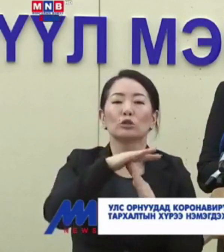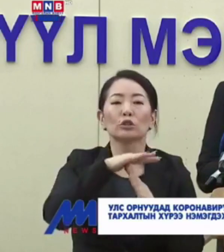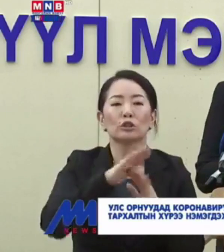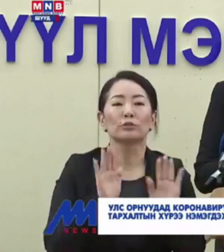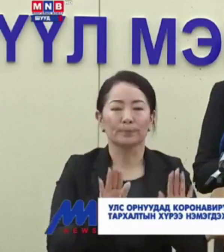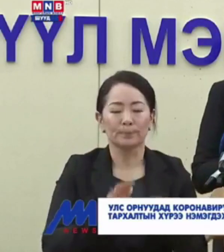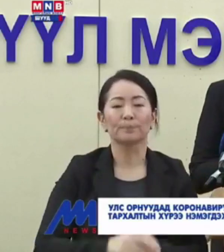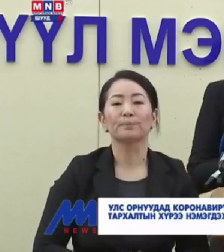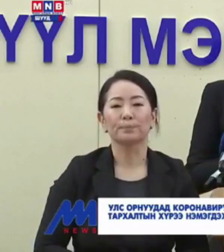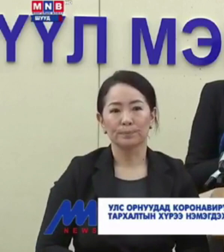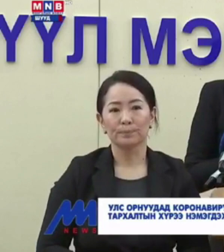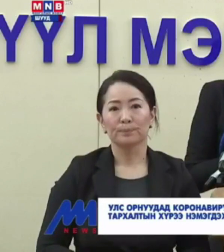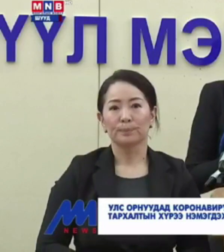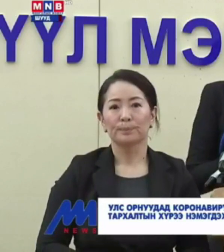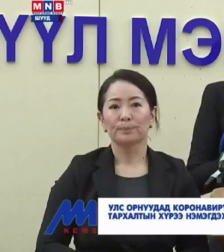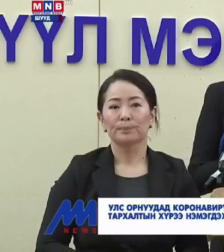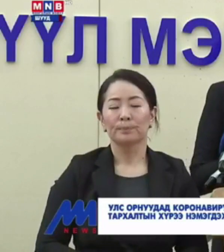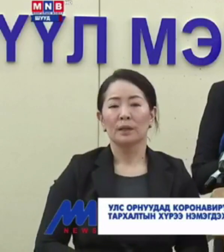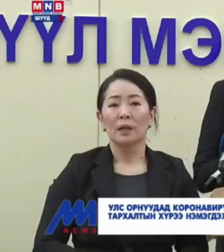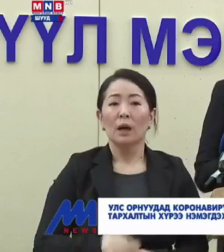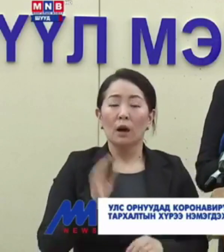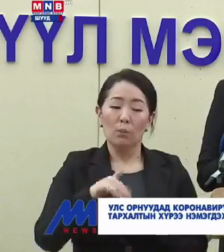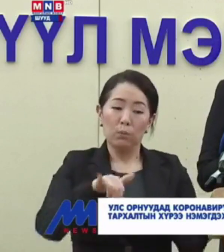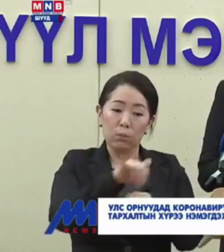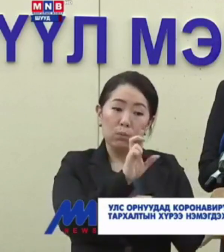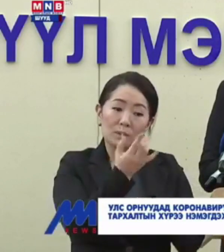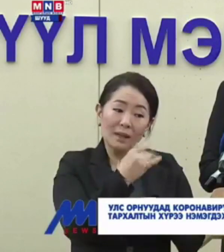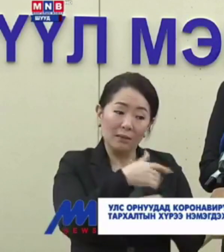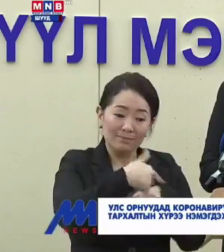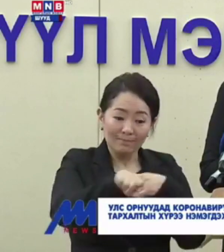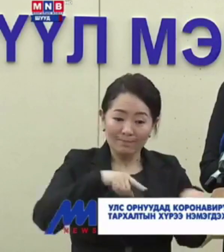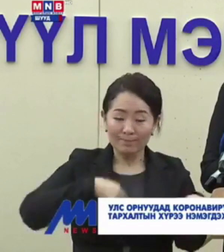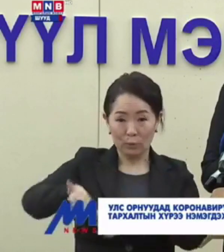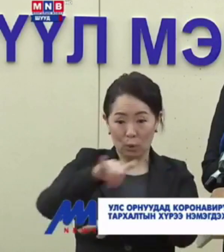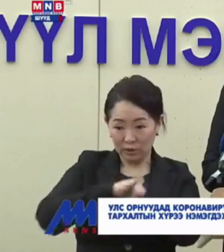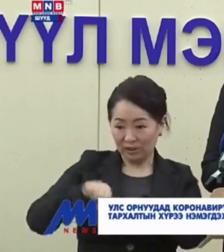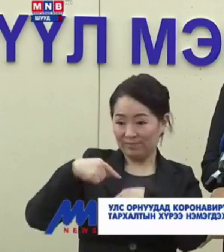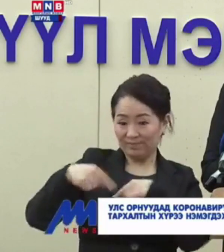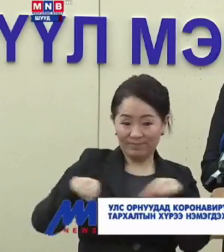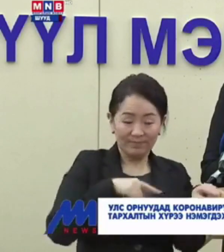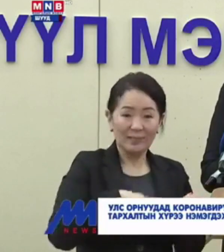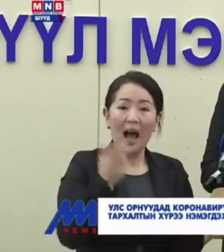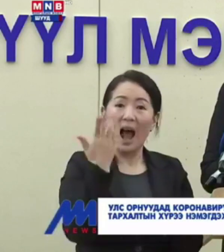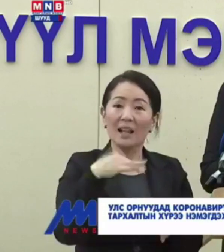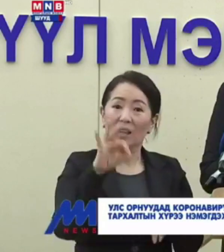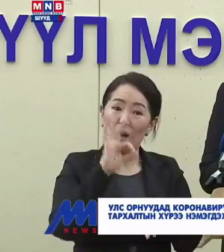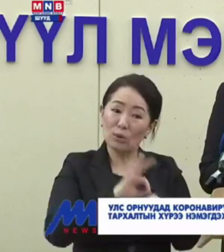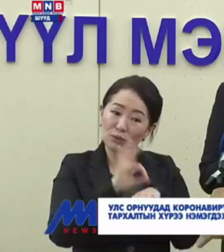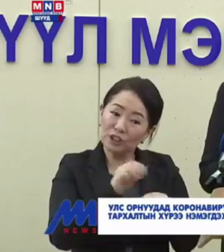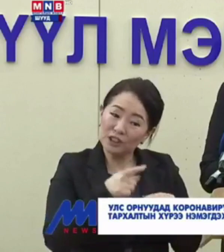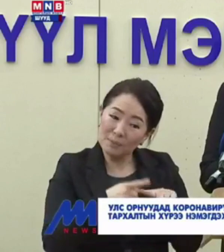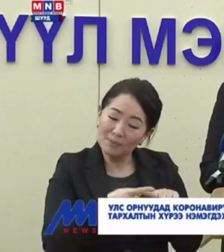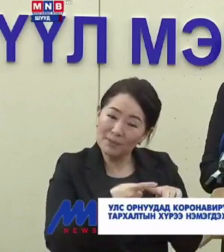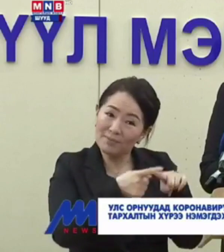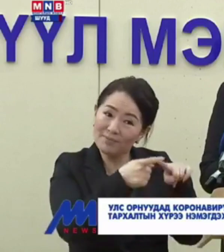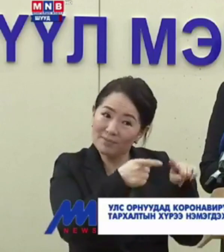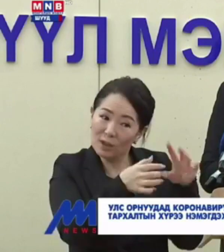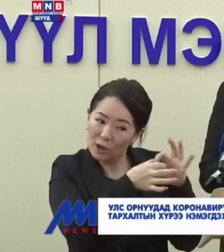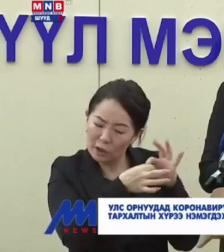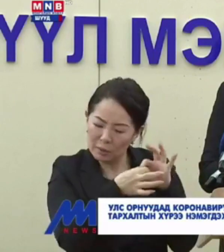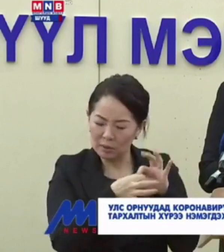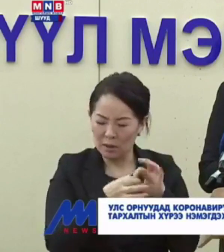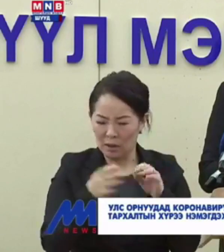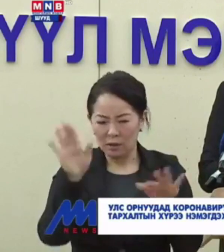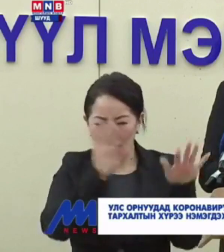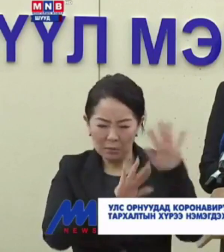арга хэмжээ авсан байна. За бусад улсуудад бол халдварын тохиолдол нэмэгдэж байгаатай холбогдуулаад ингээд тархурцсан хувь